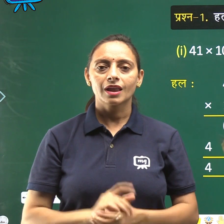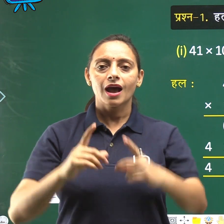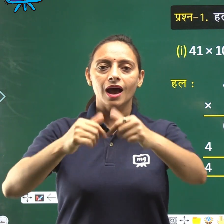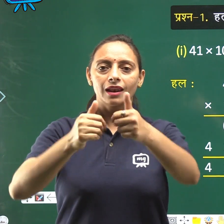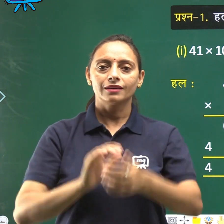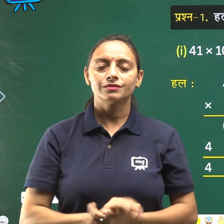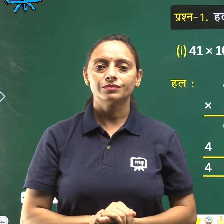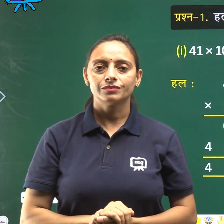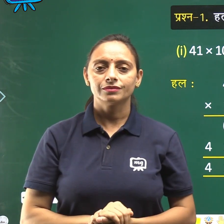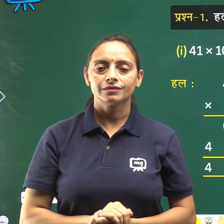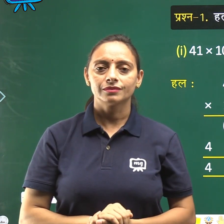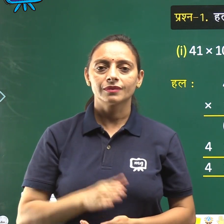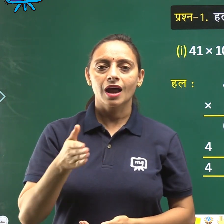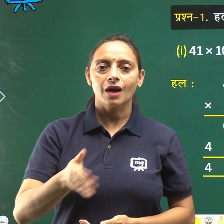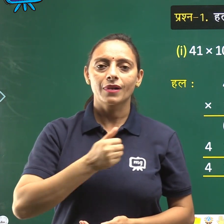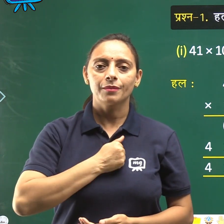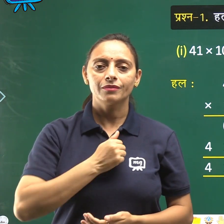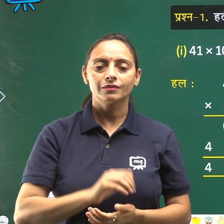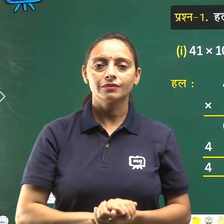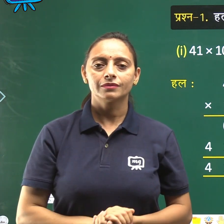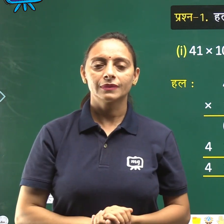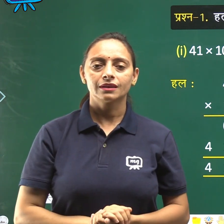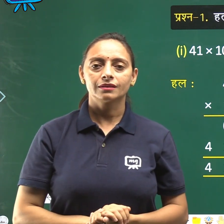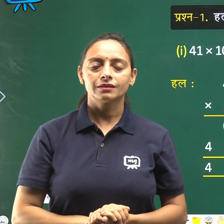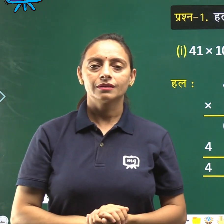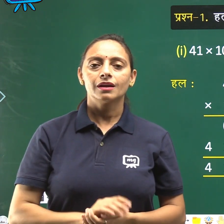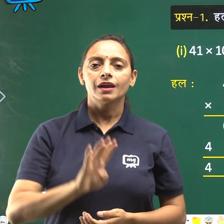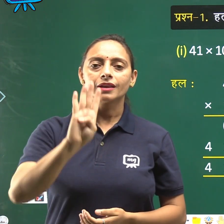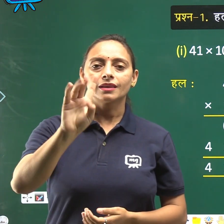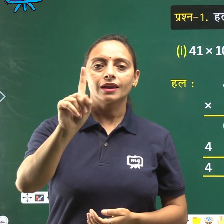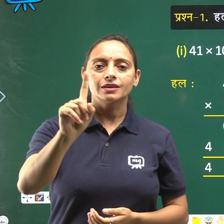हल। अब हम 41 को